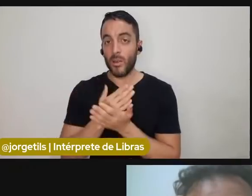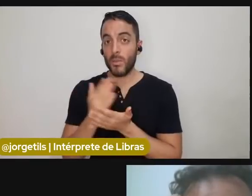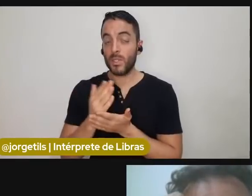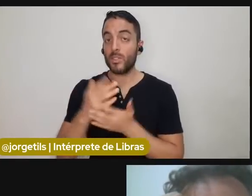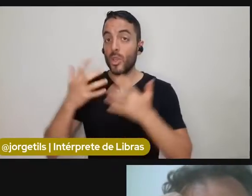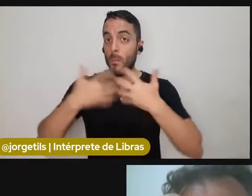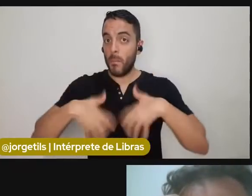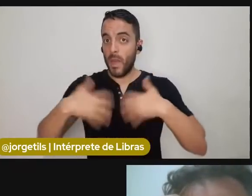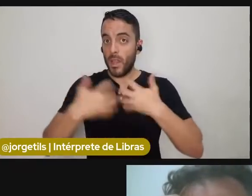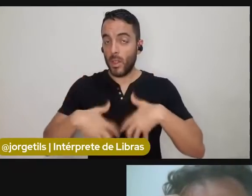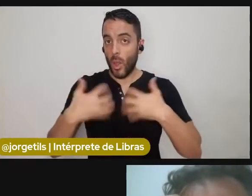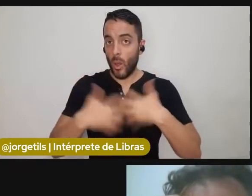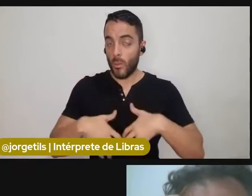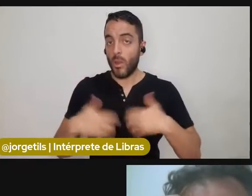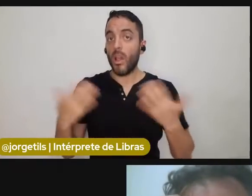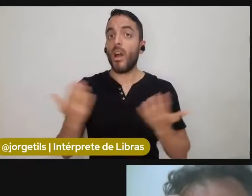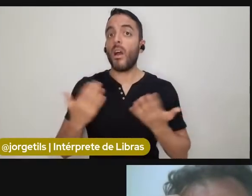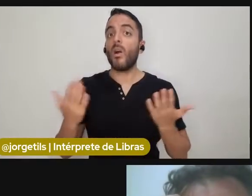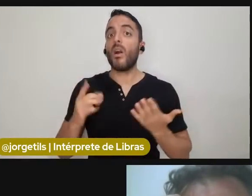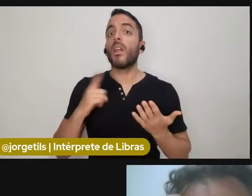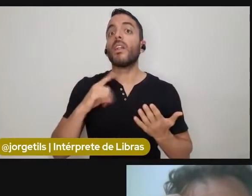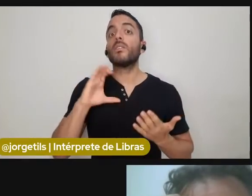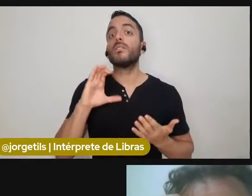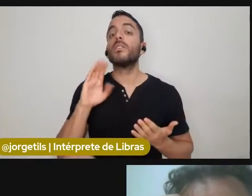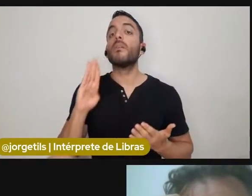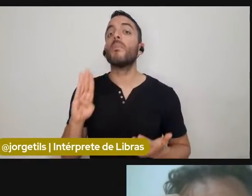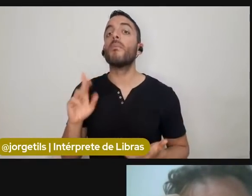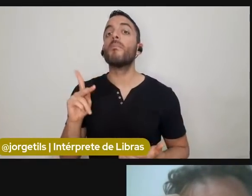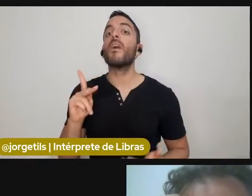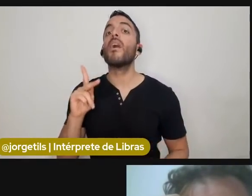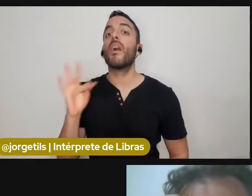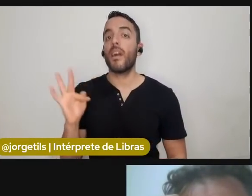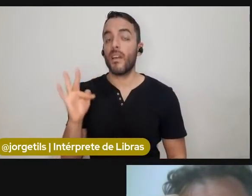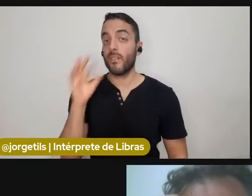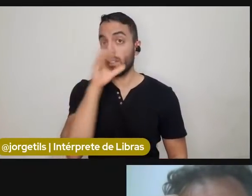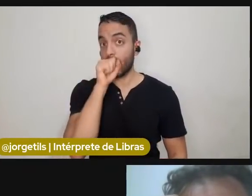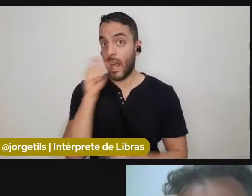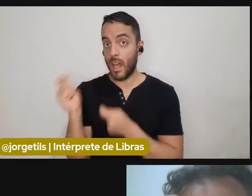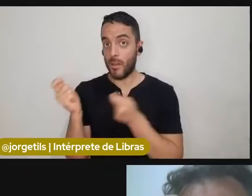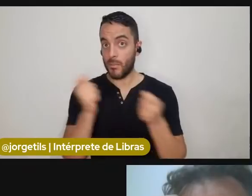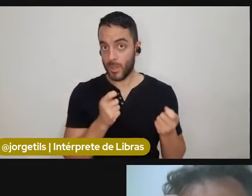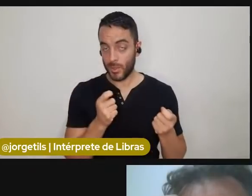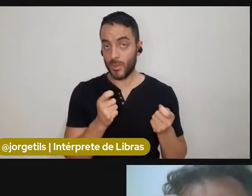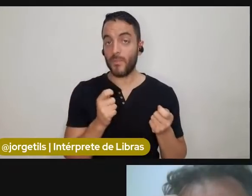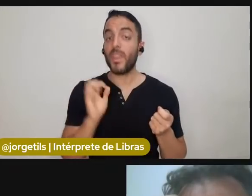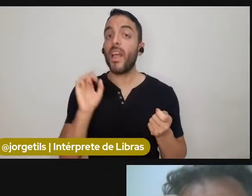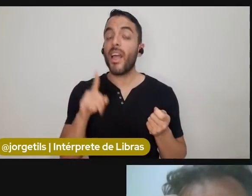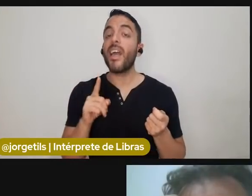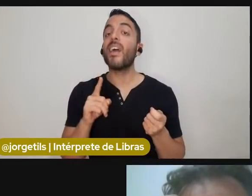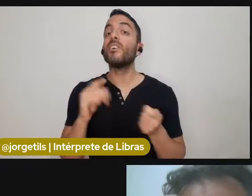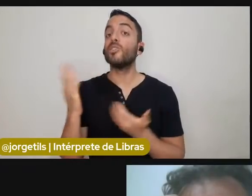no CBPF, aos sábados, em que os jovens que estão lá